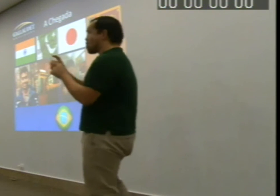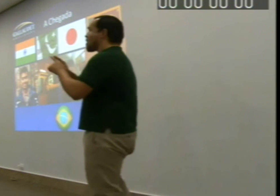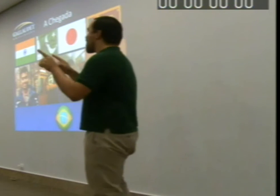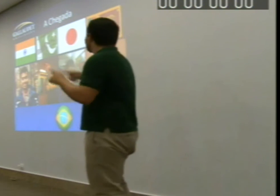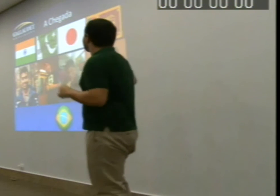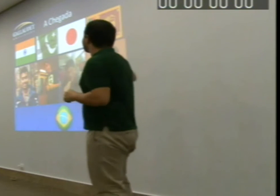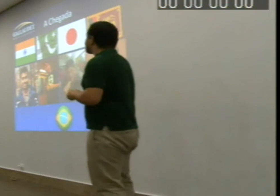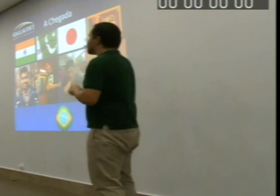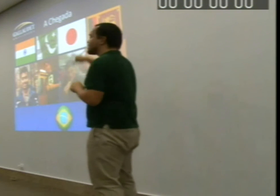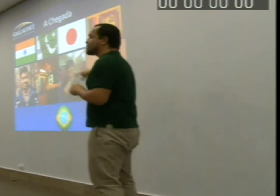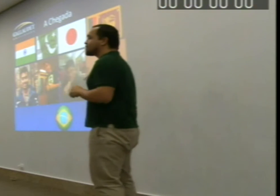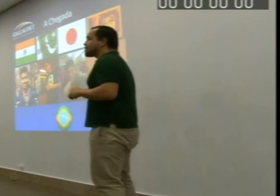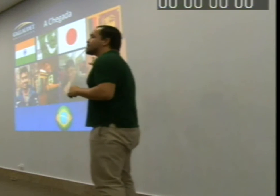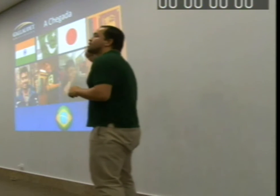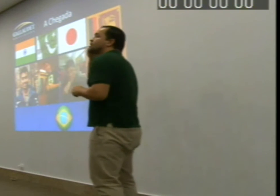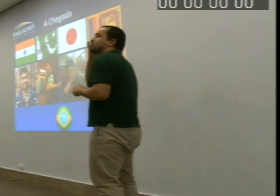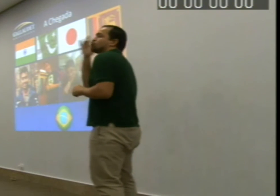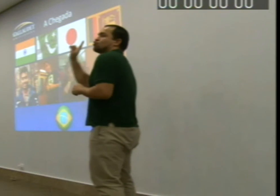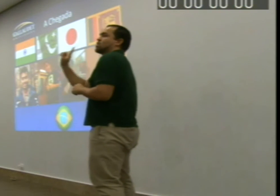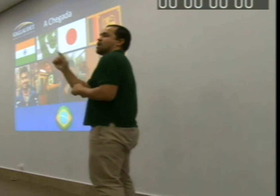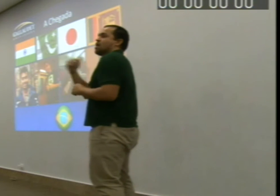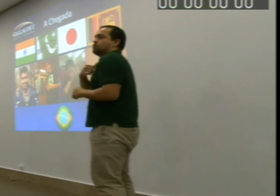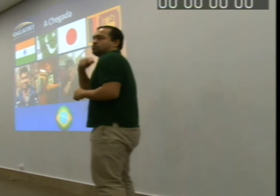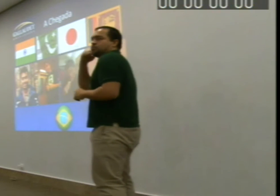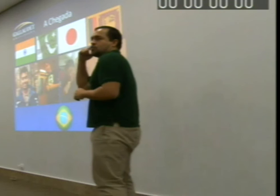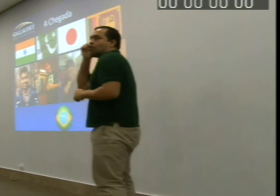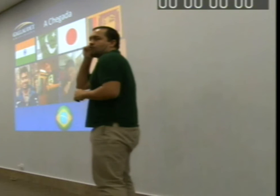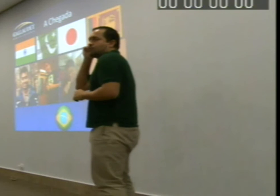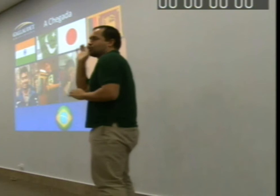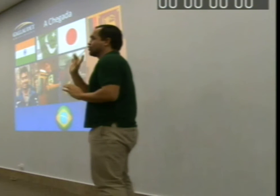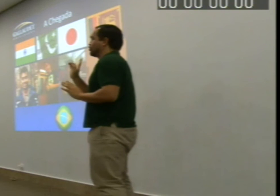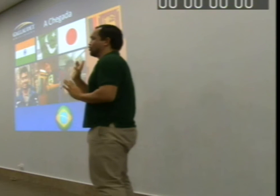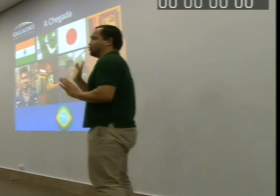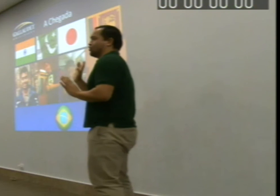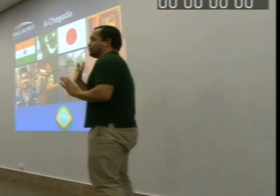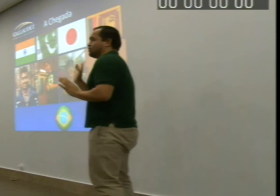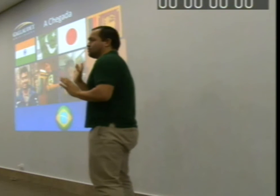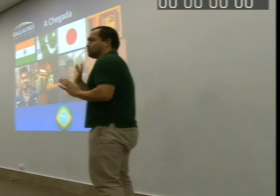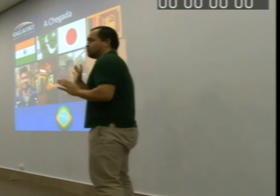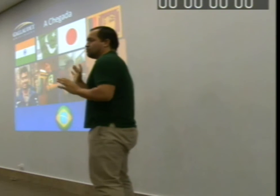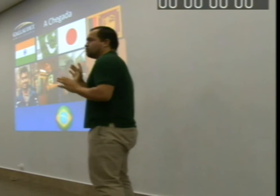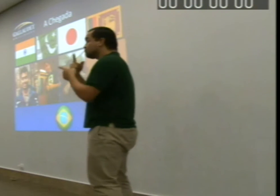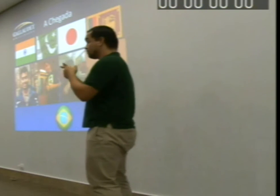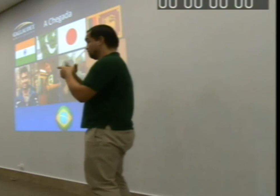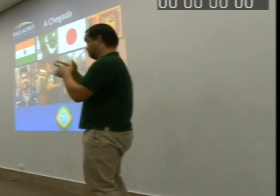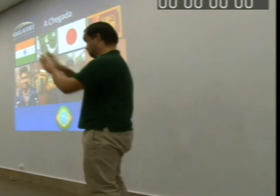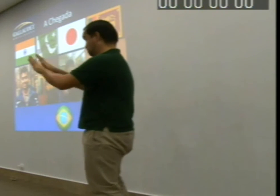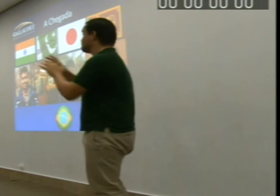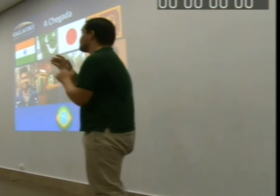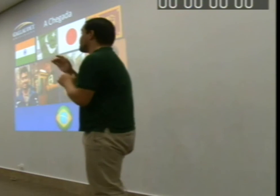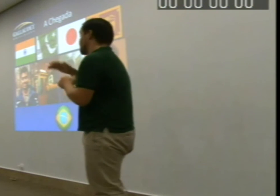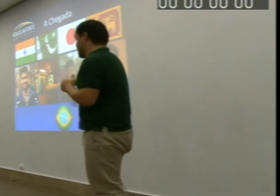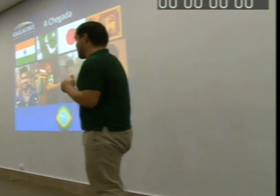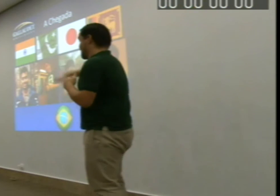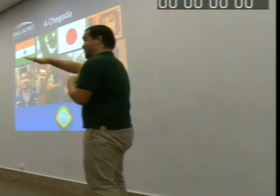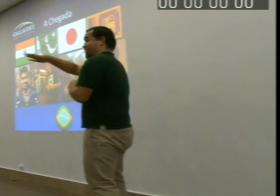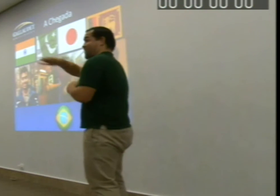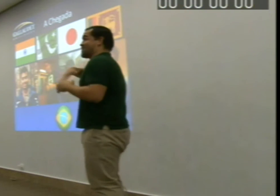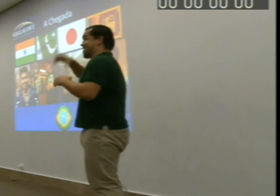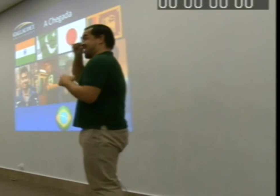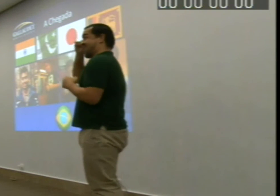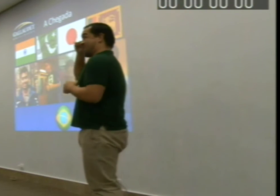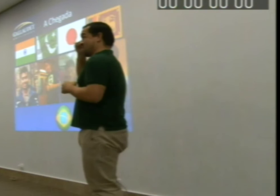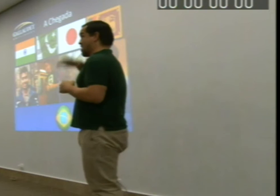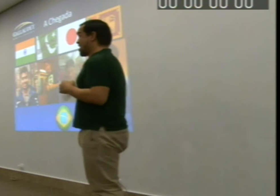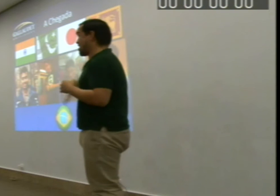apida nós eramos em cinco mas não sabia que eu era ouvinte né porque